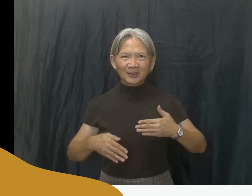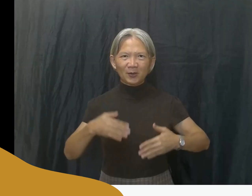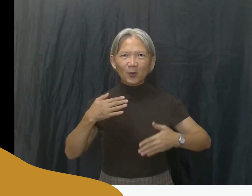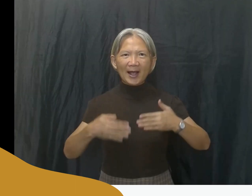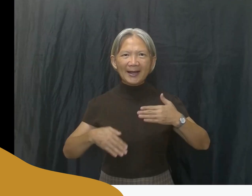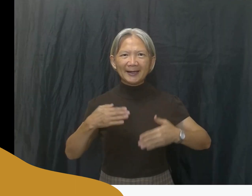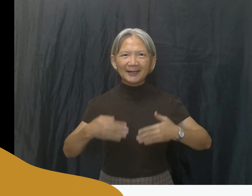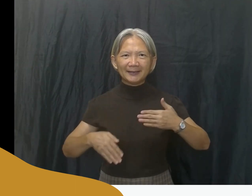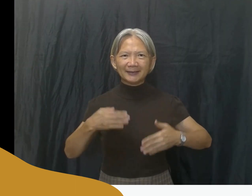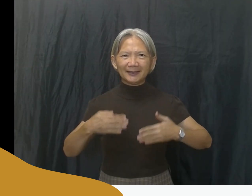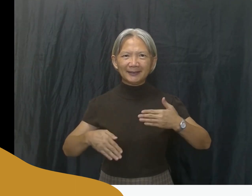快乐的，